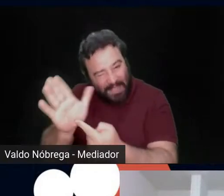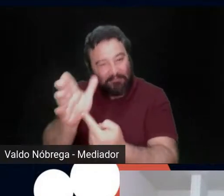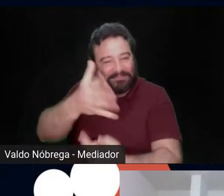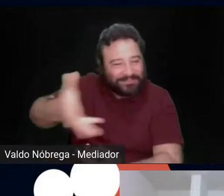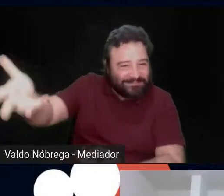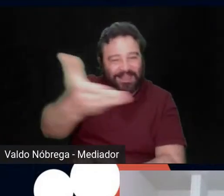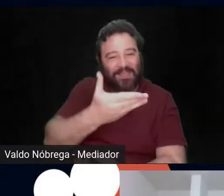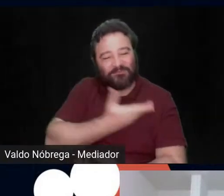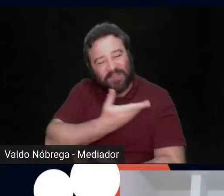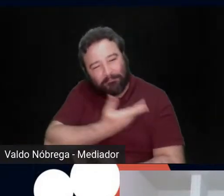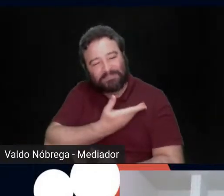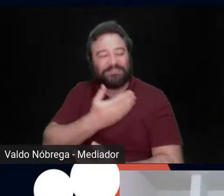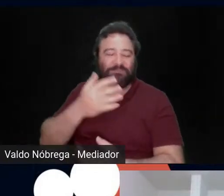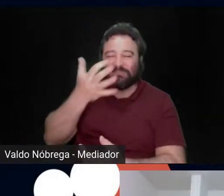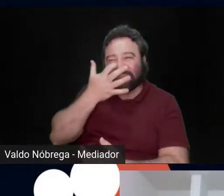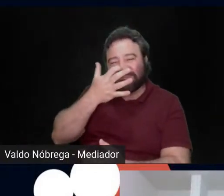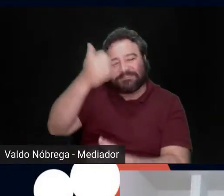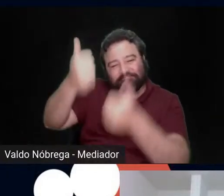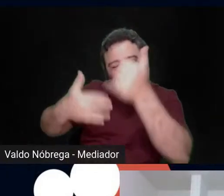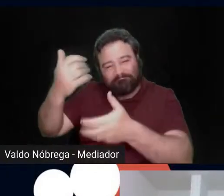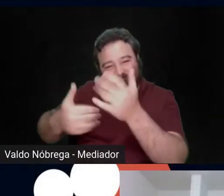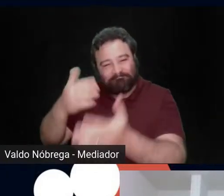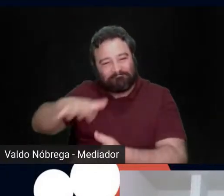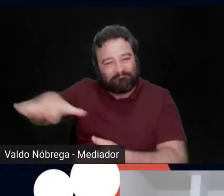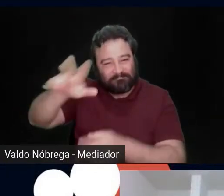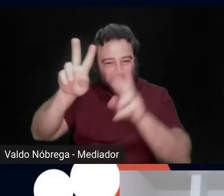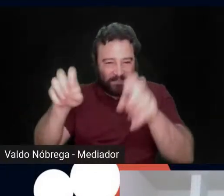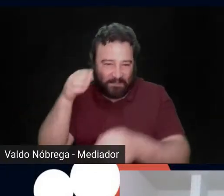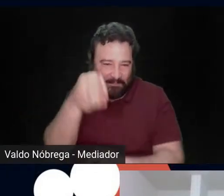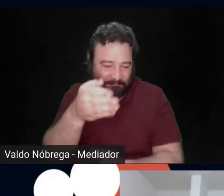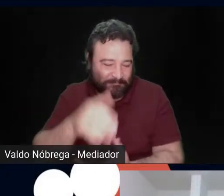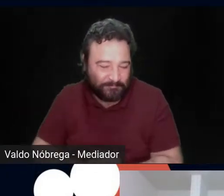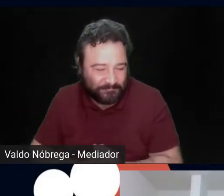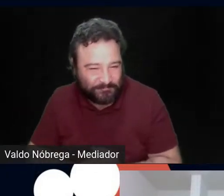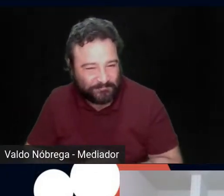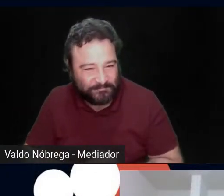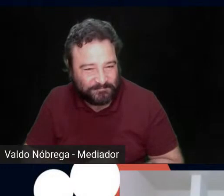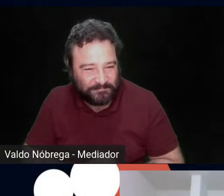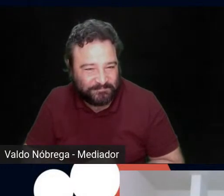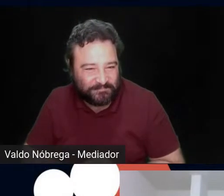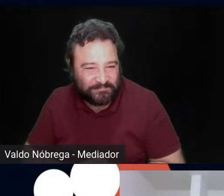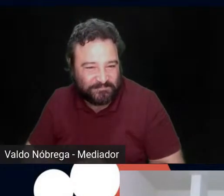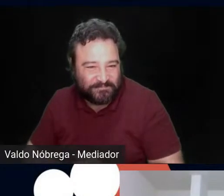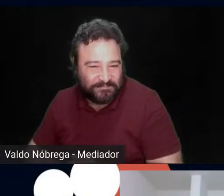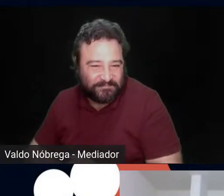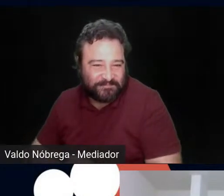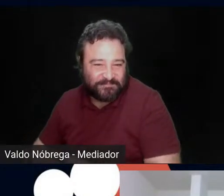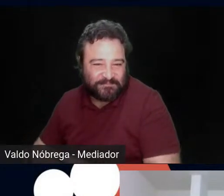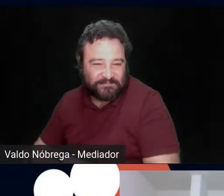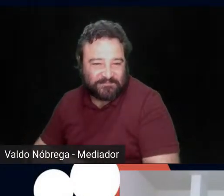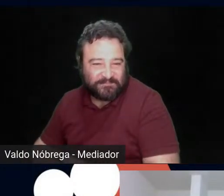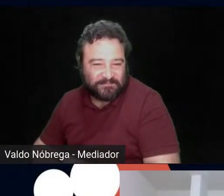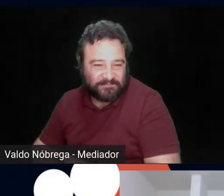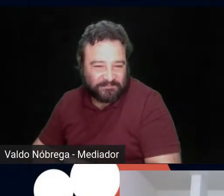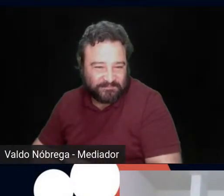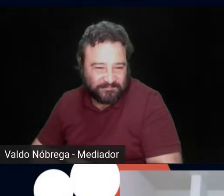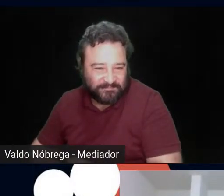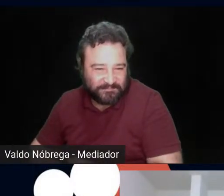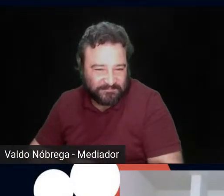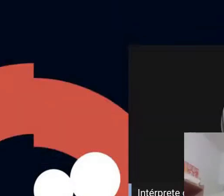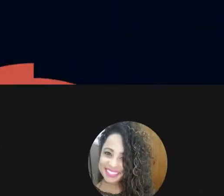curricular, né, com eh conforme reza o BNCC, para que nós possamos conhecer um pouco mais sobre este